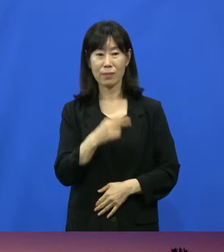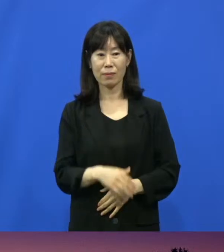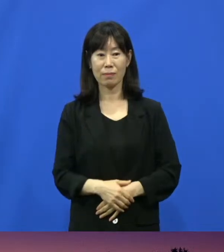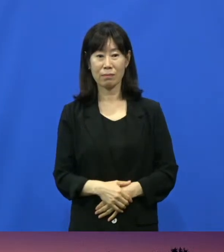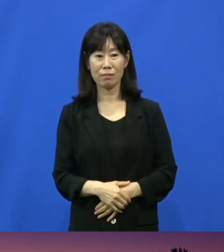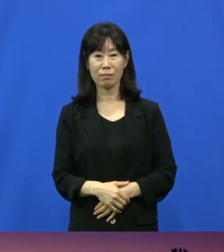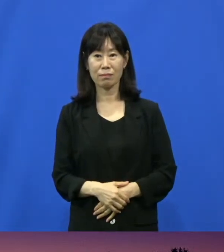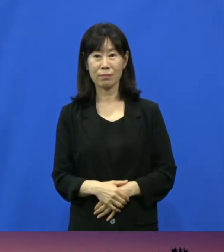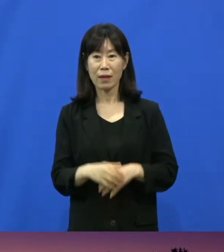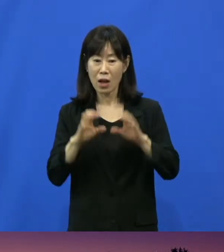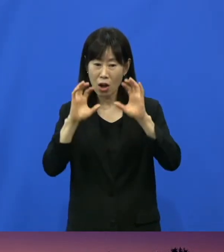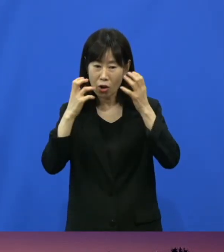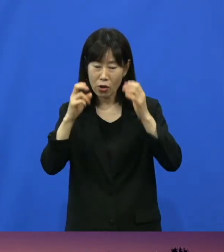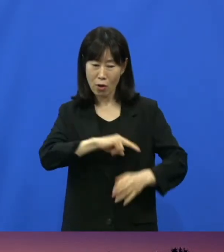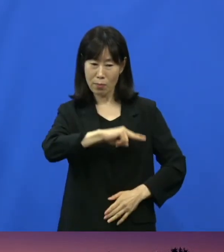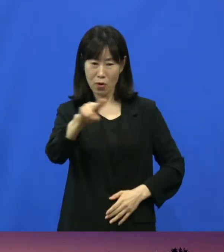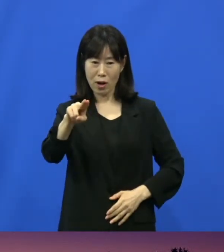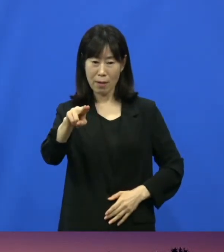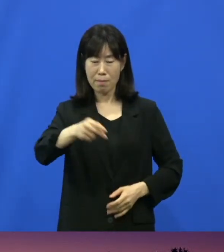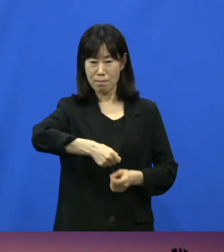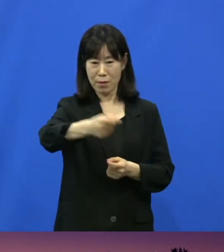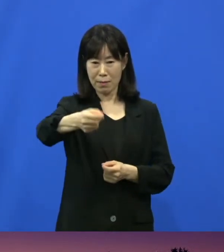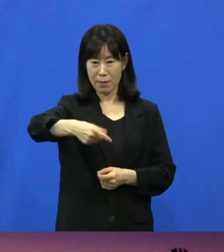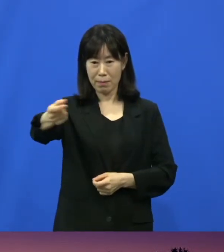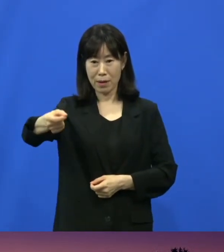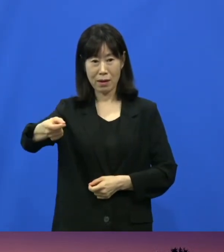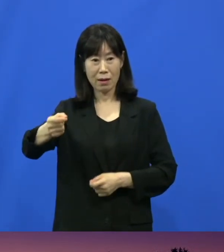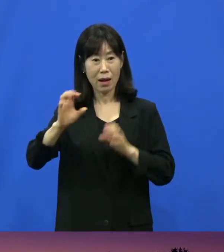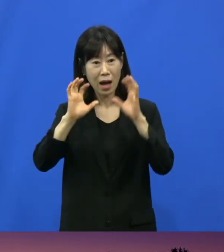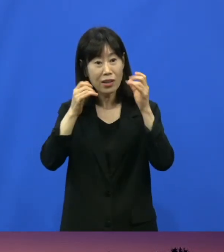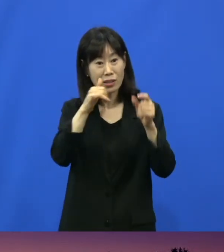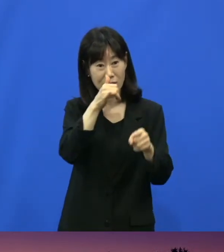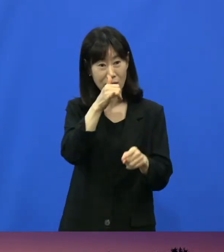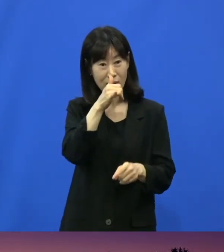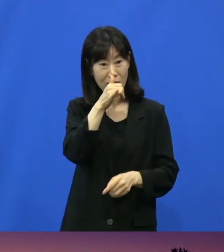명함 가지고 다니는 아이 봤어요? 아기고 이러고